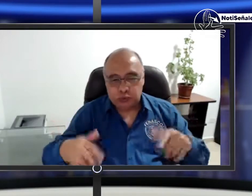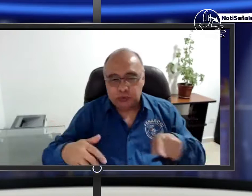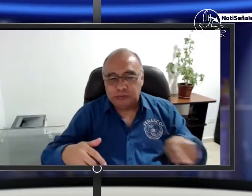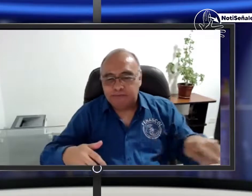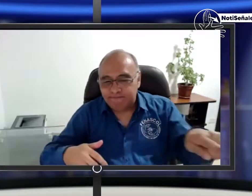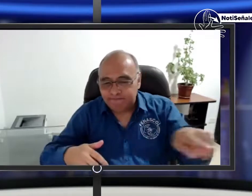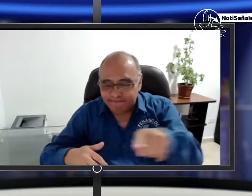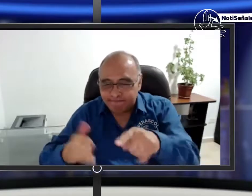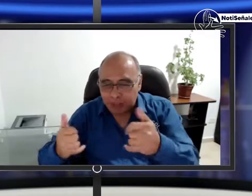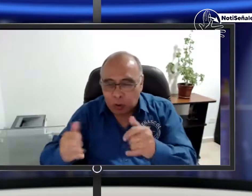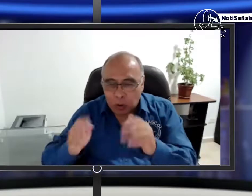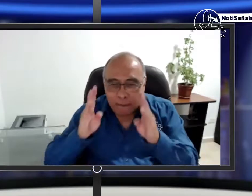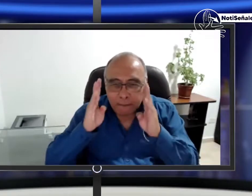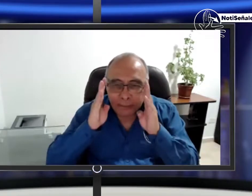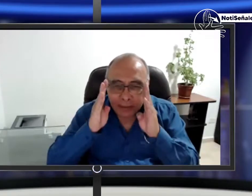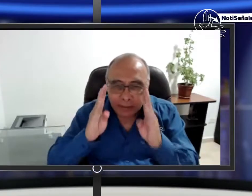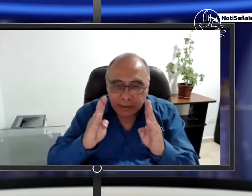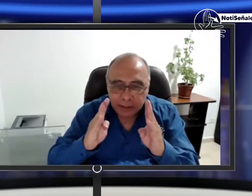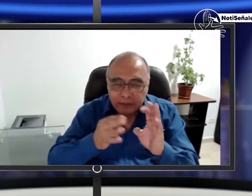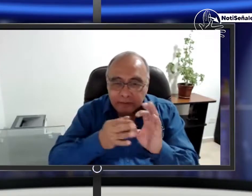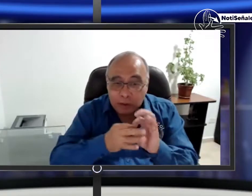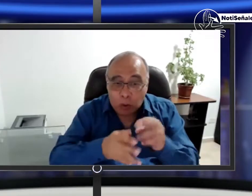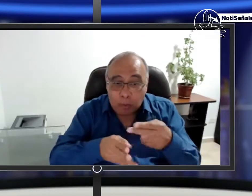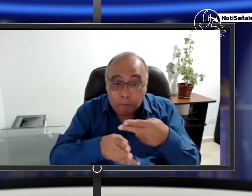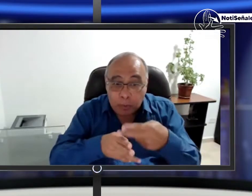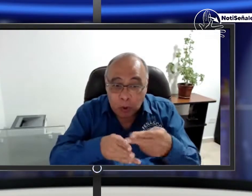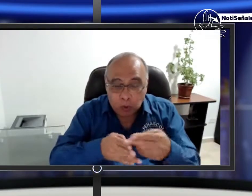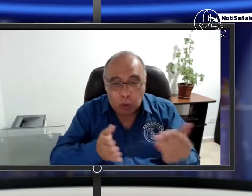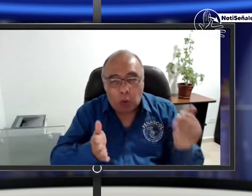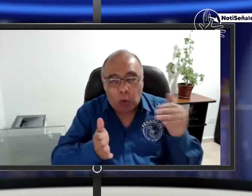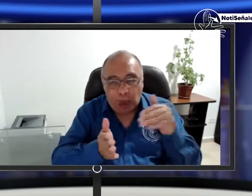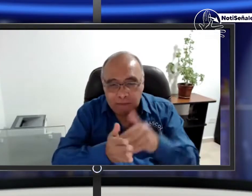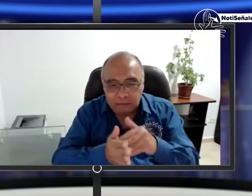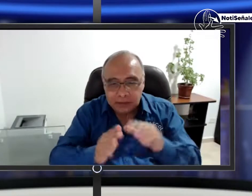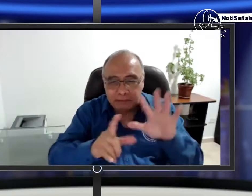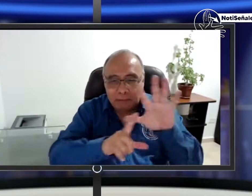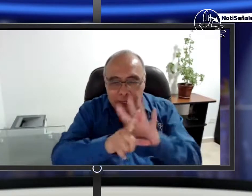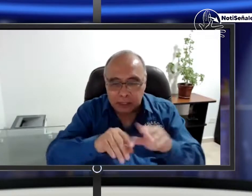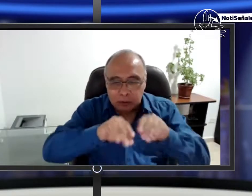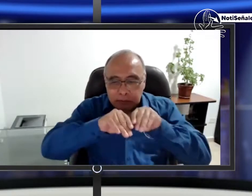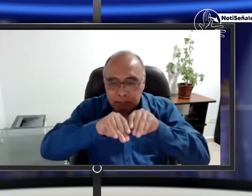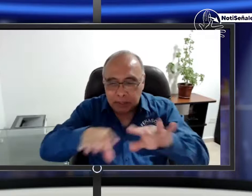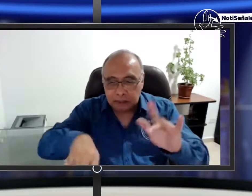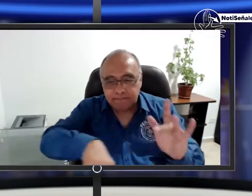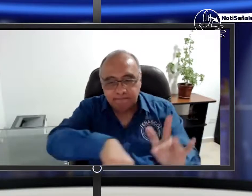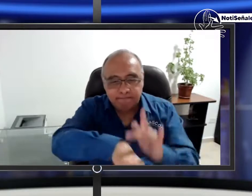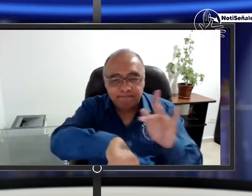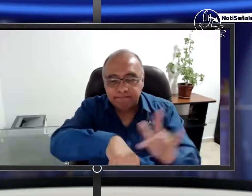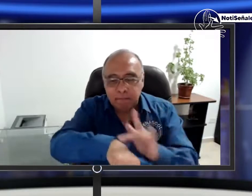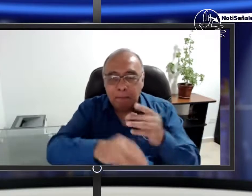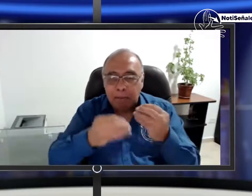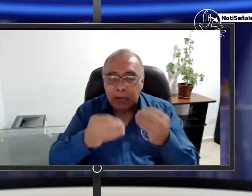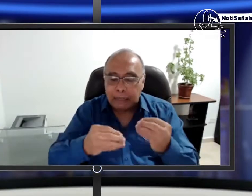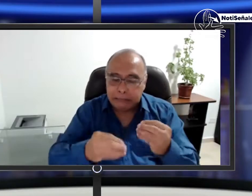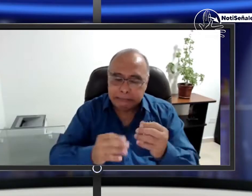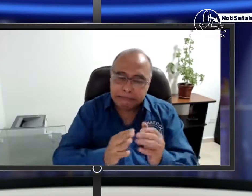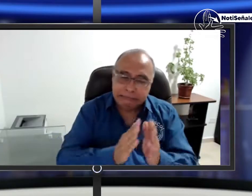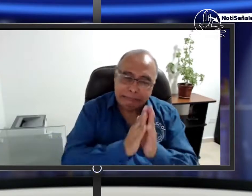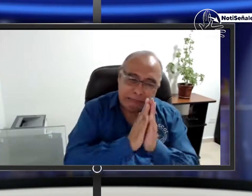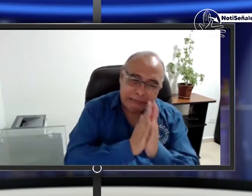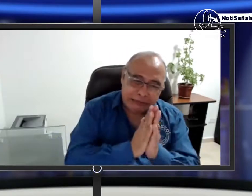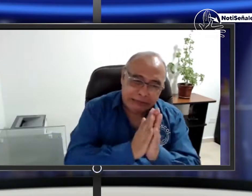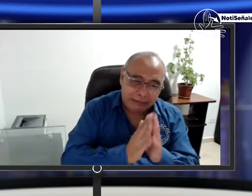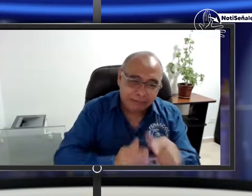a través de las redes y es importante que estén pendientes porque en